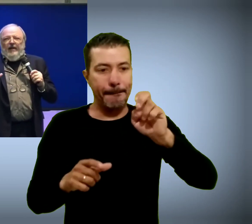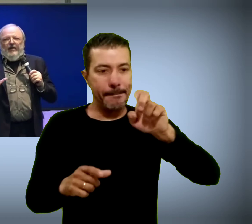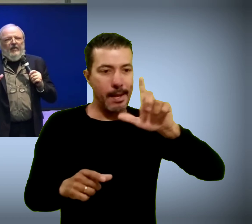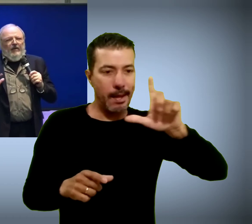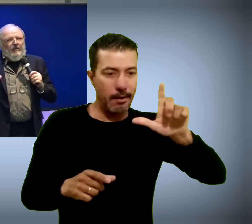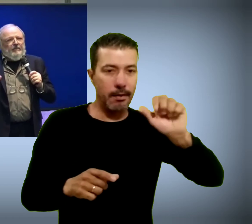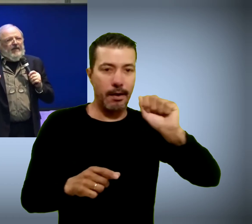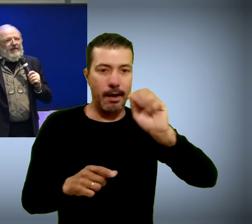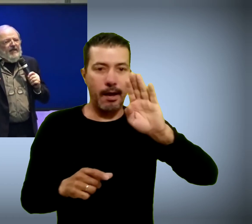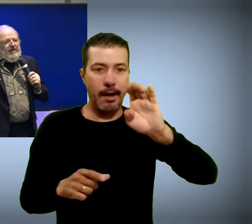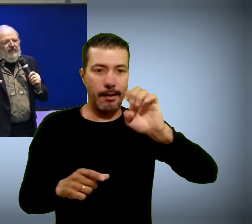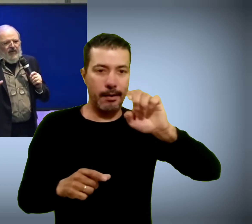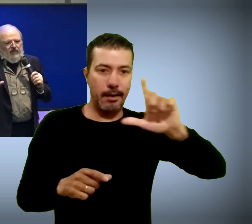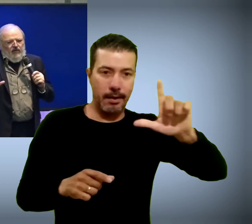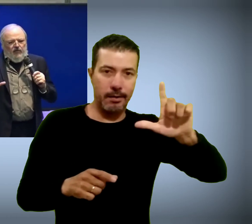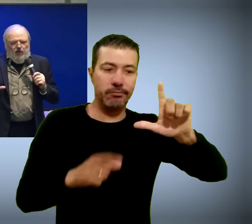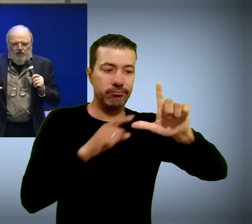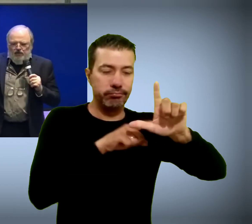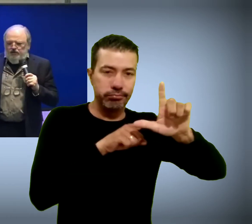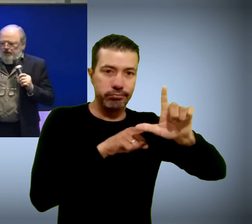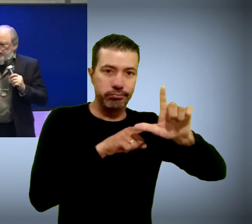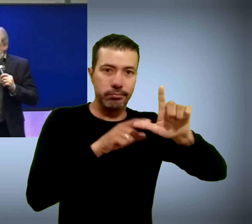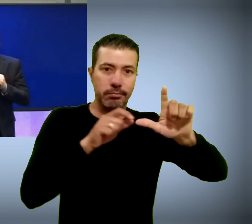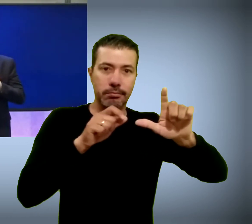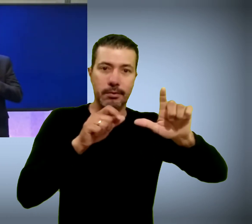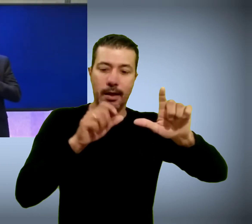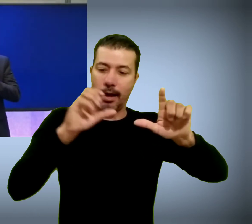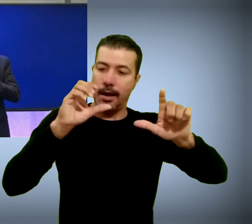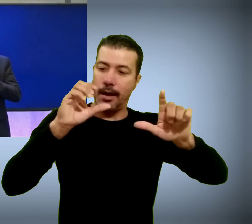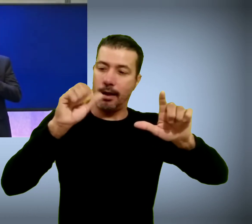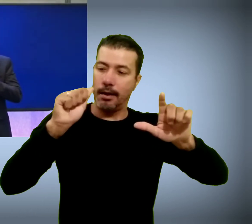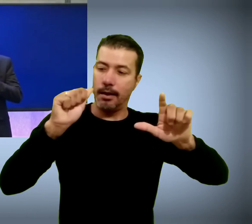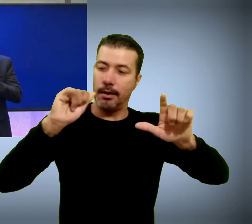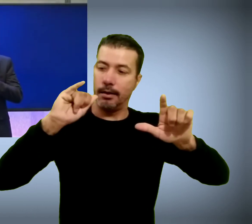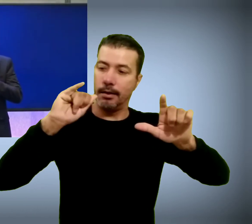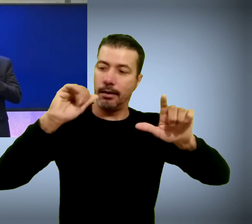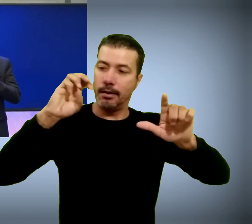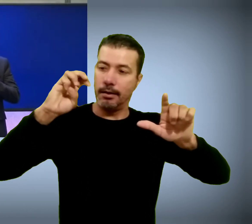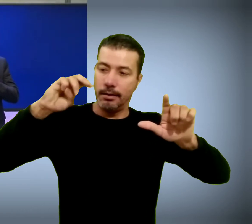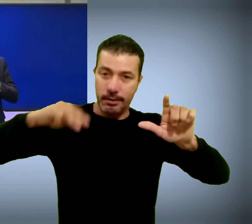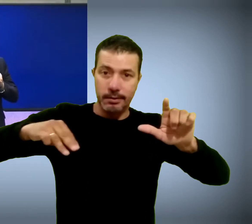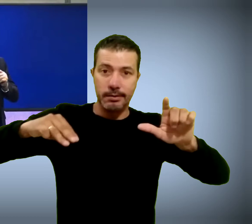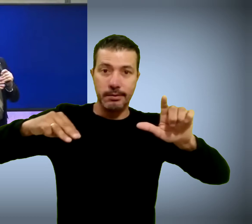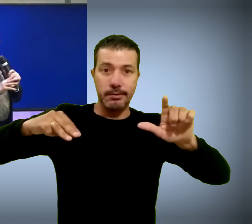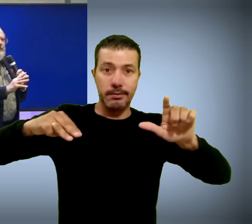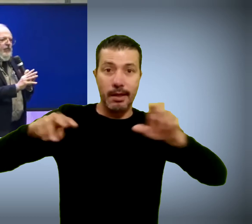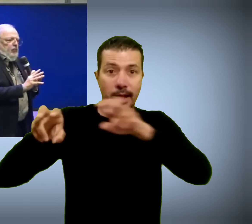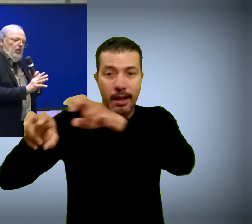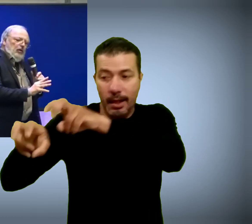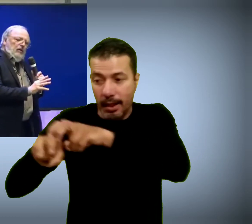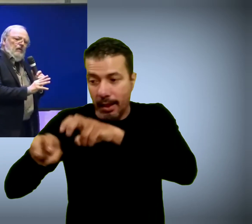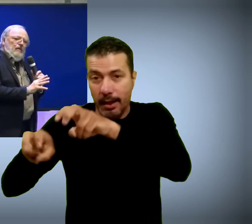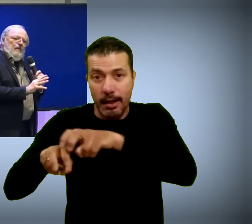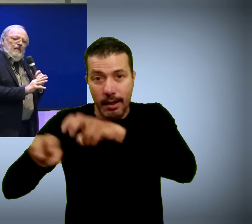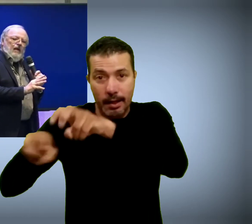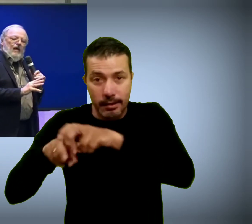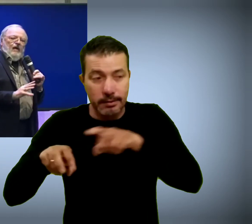na minha mente assim dezenas de vezes. Eu fico imaginando assim: Caim era lavrador, Abel era